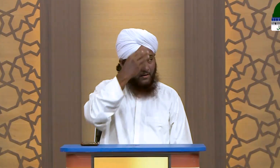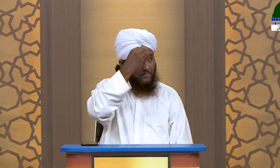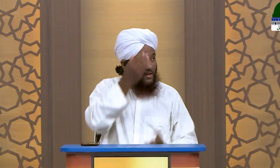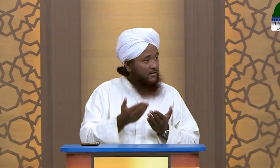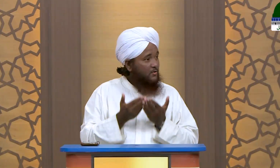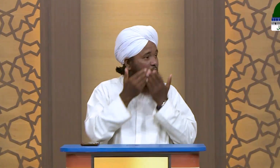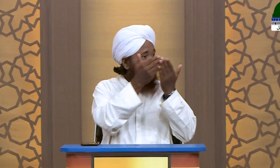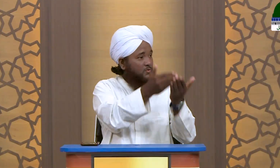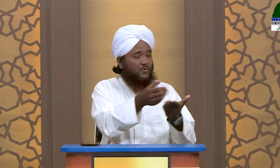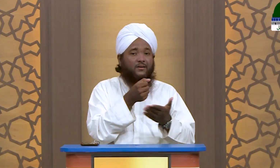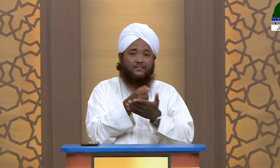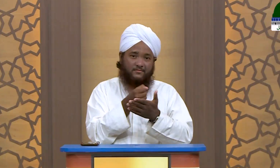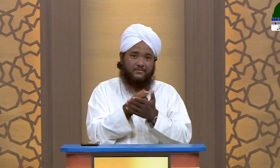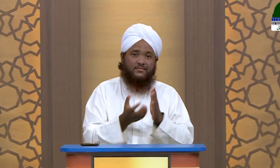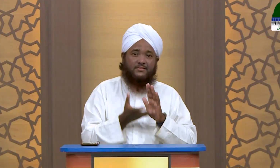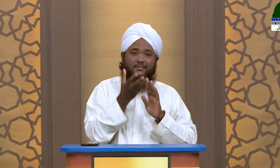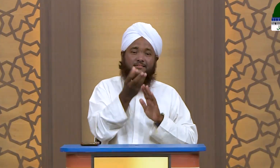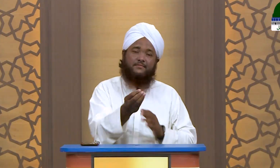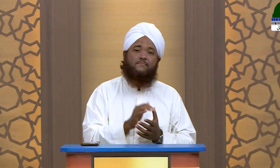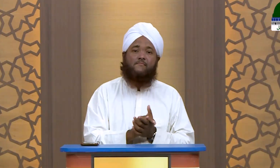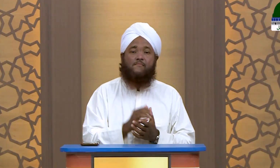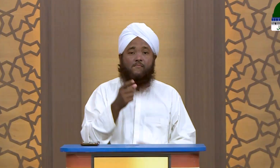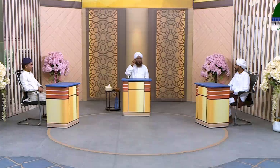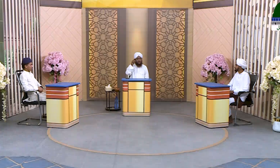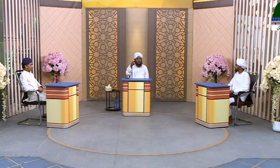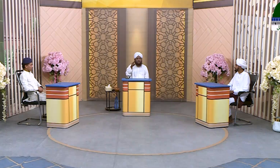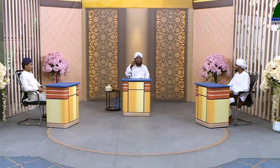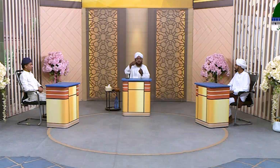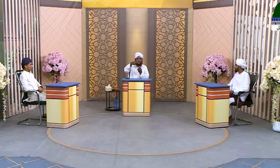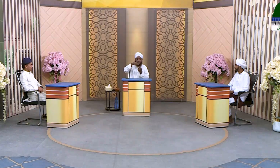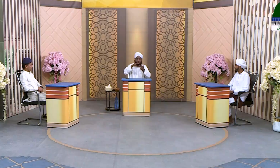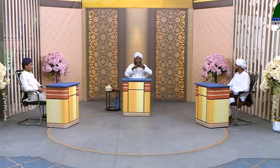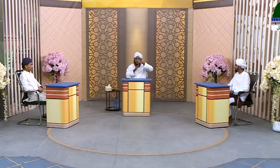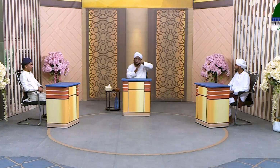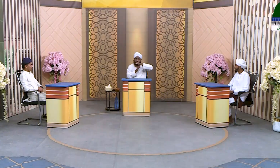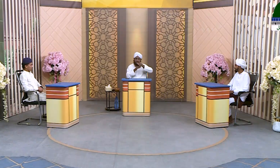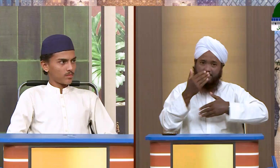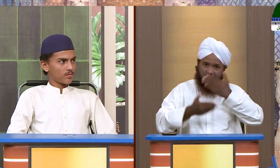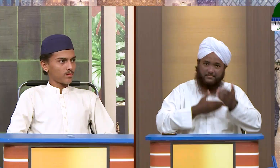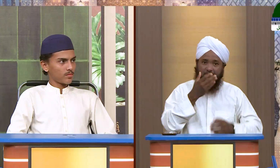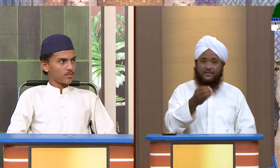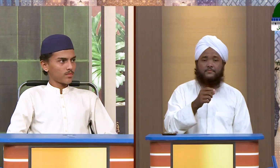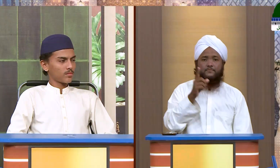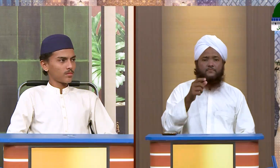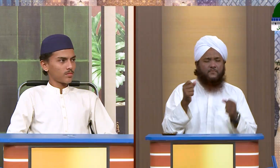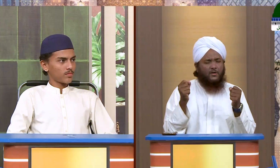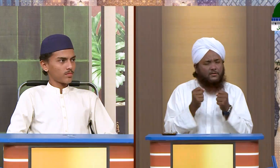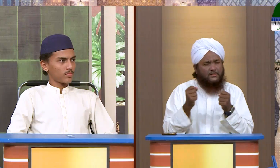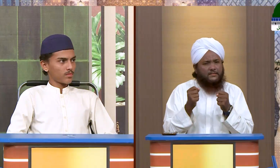کی کوشش کیجیے۔ چنانچہ حضرت سیدنا بایزید بستامی رحمۃ اللہ علیہ فرماتے ہیں کہ سردیوں کی ایک سخت